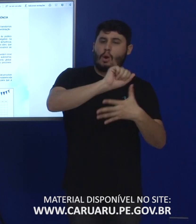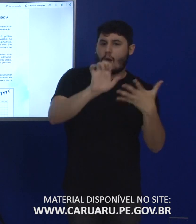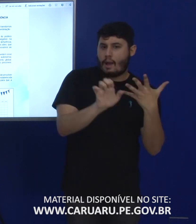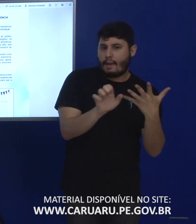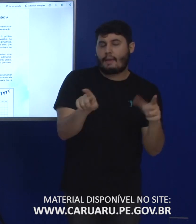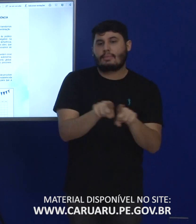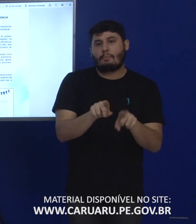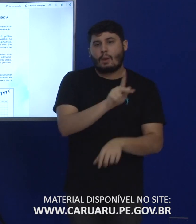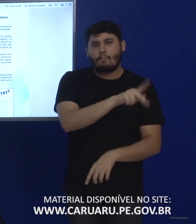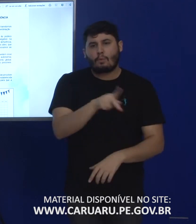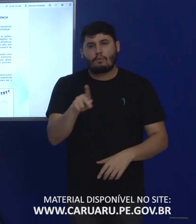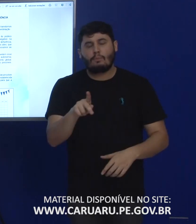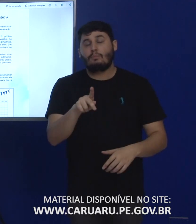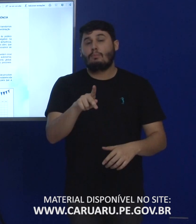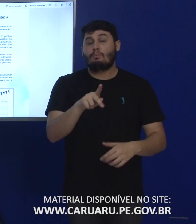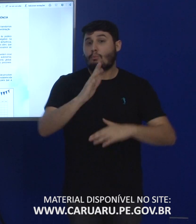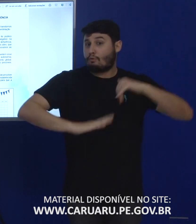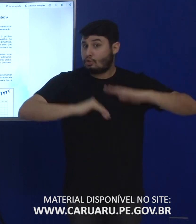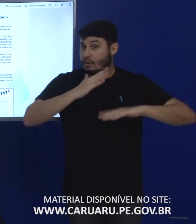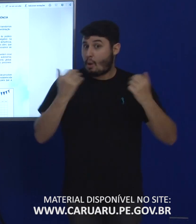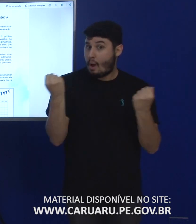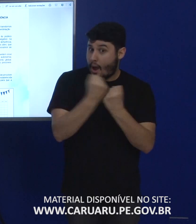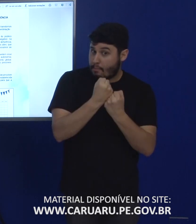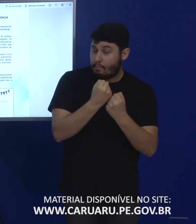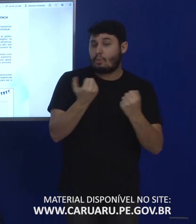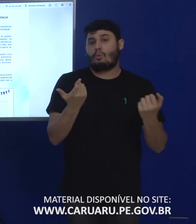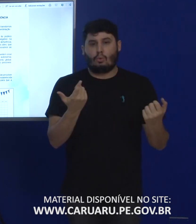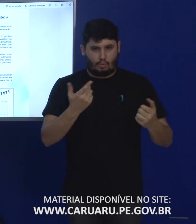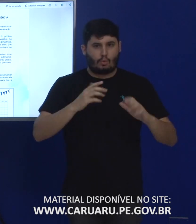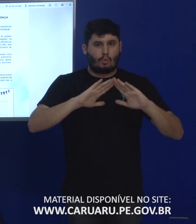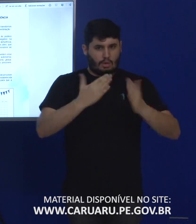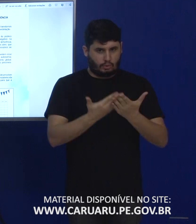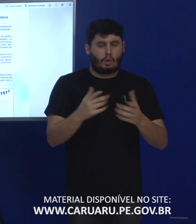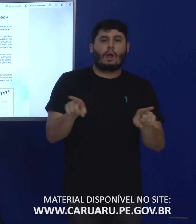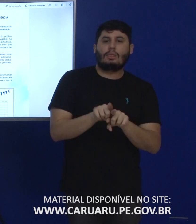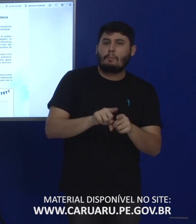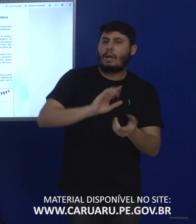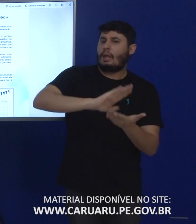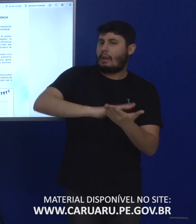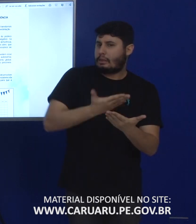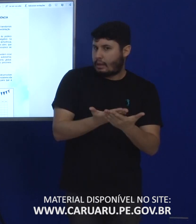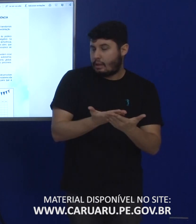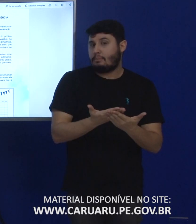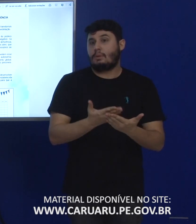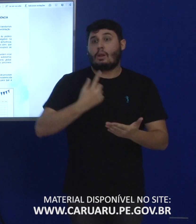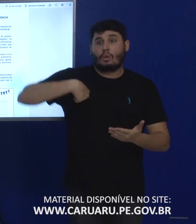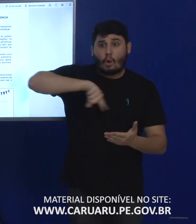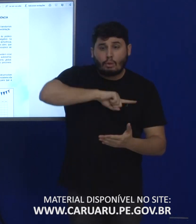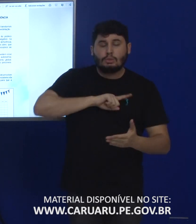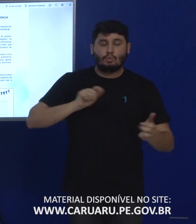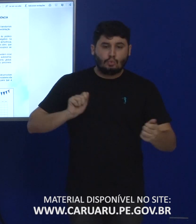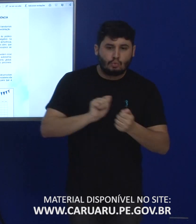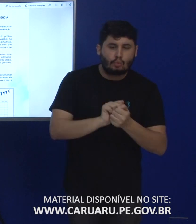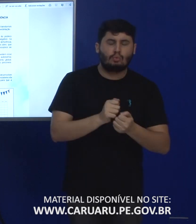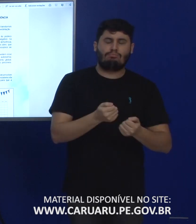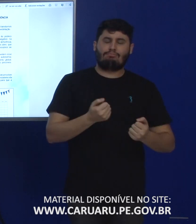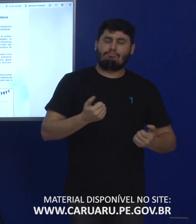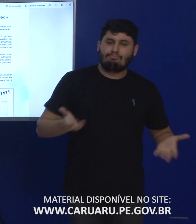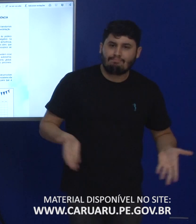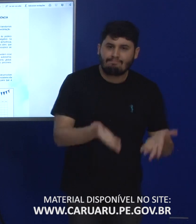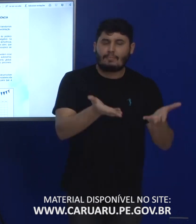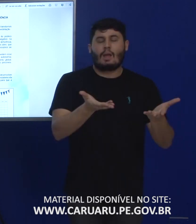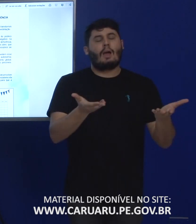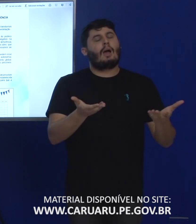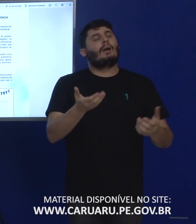apoio escolar e intérpretes, temos dado todo o suporte necessário para as famílias que no seu dia a